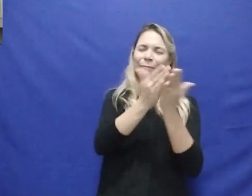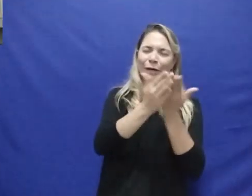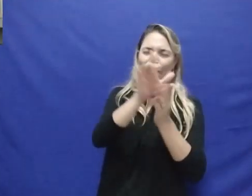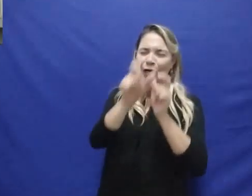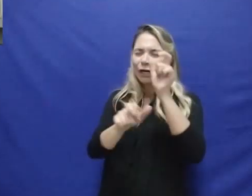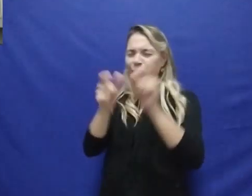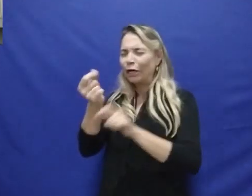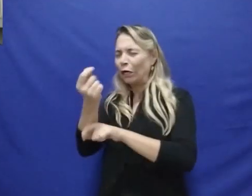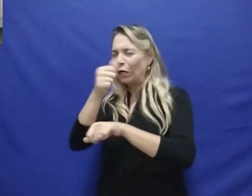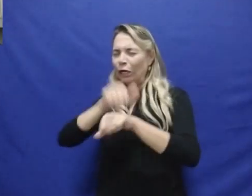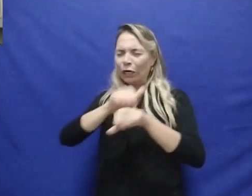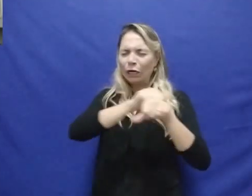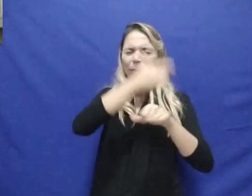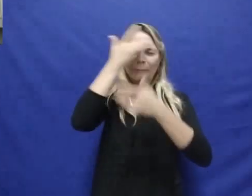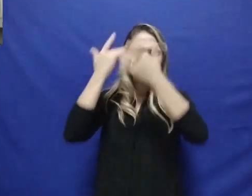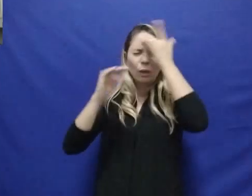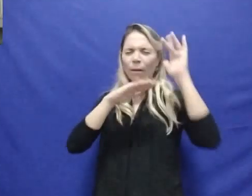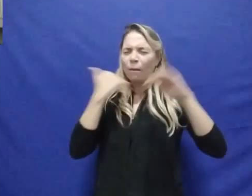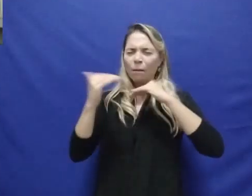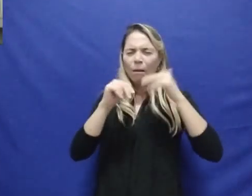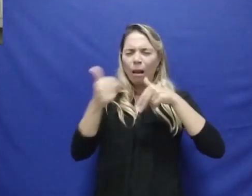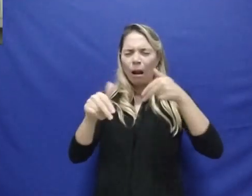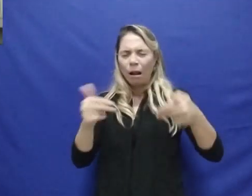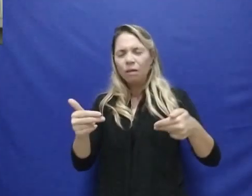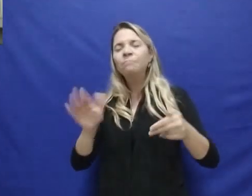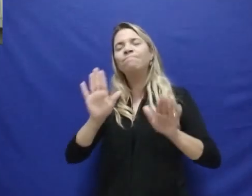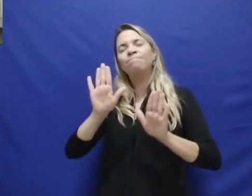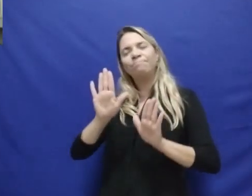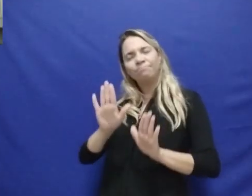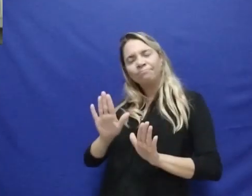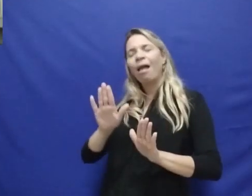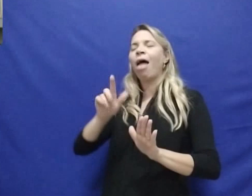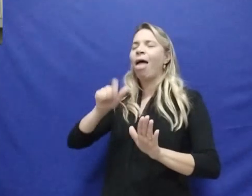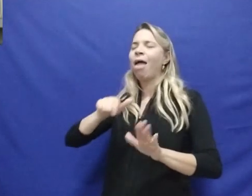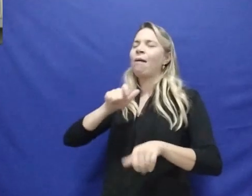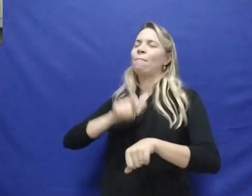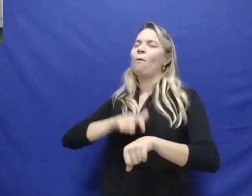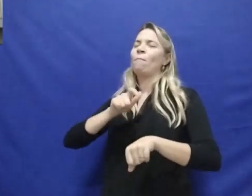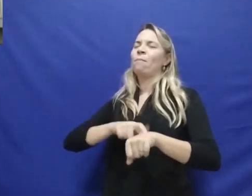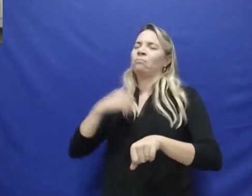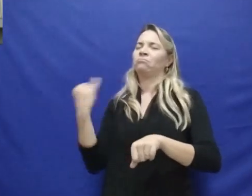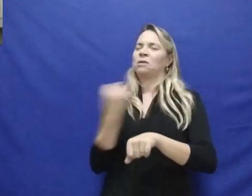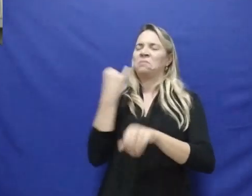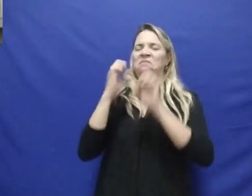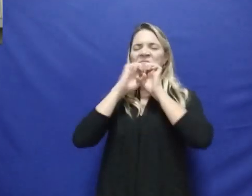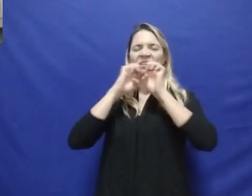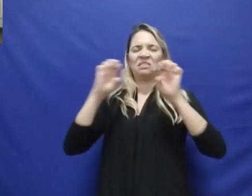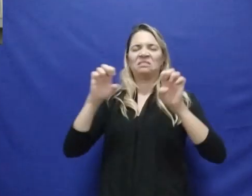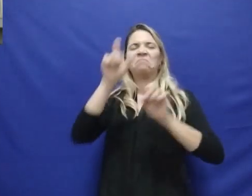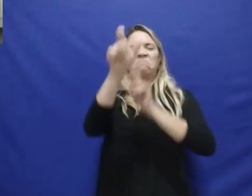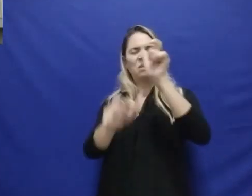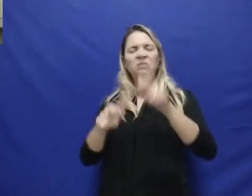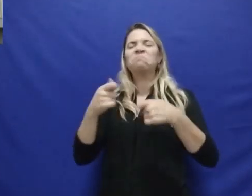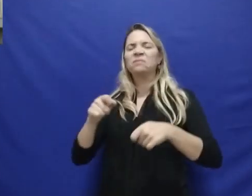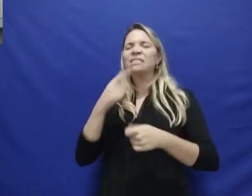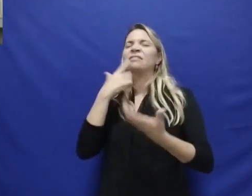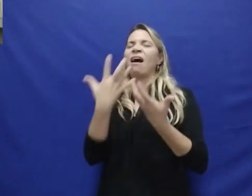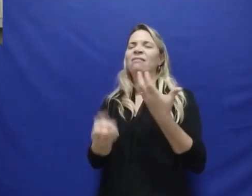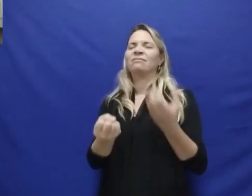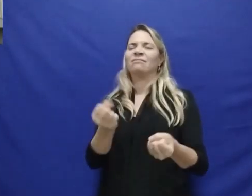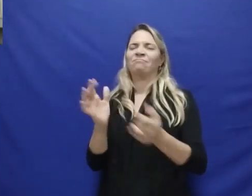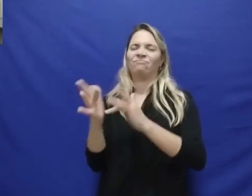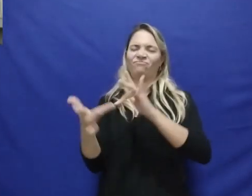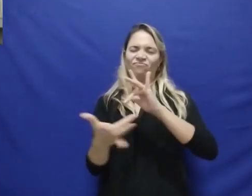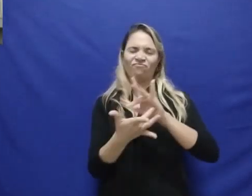sabedoria, os alertou acerca disso. Muito obrigado, Senhor, porque o alerta vale para nós. Nós que talvez não estejamos